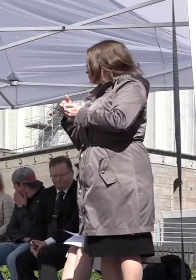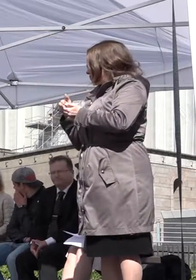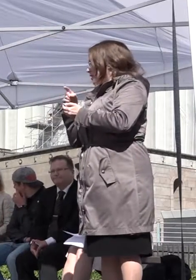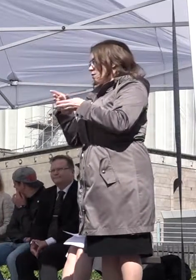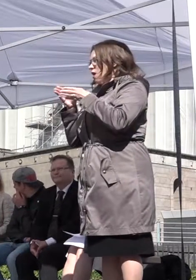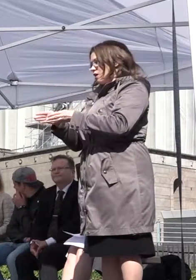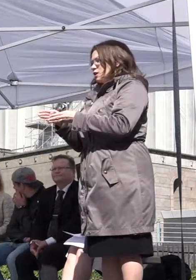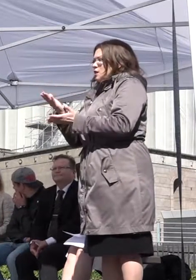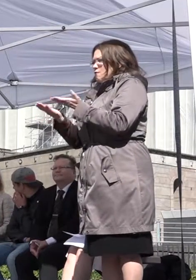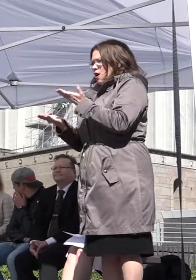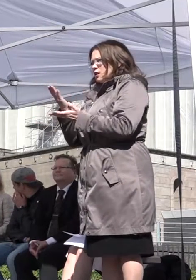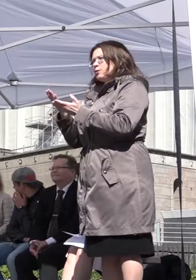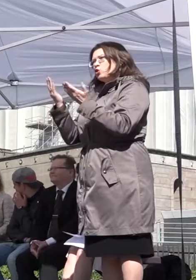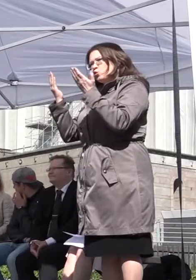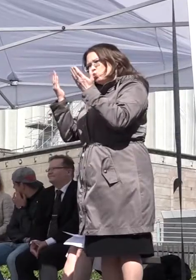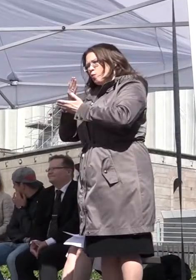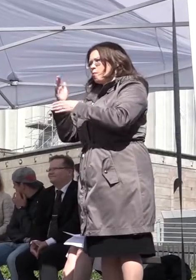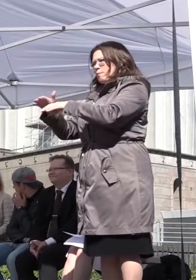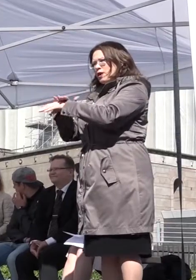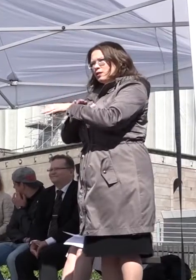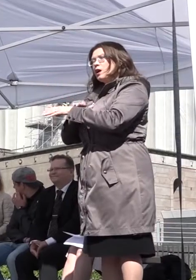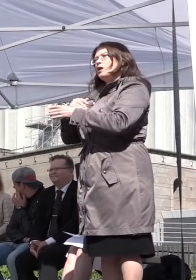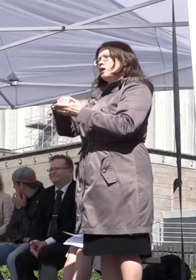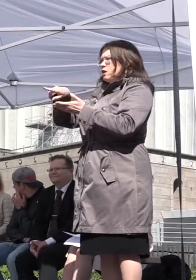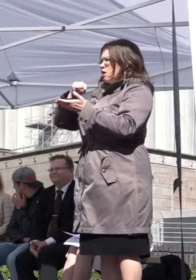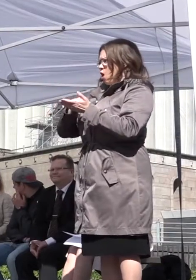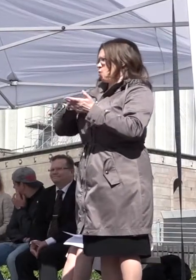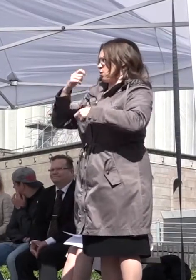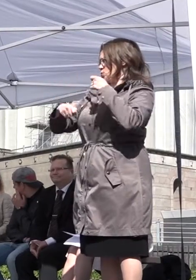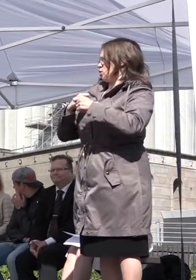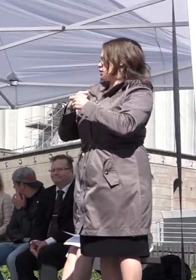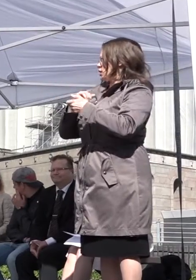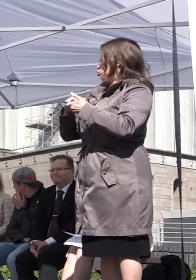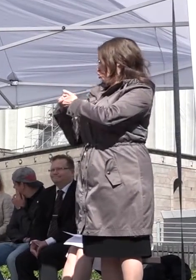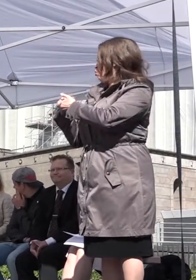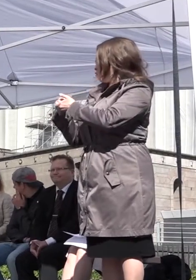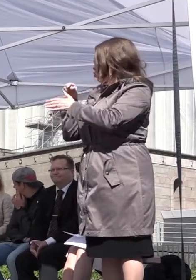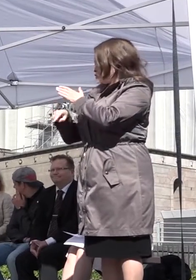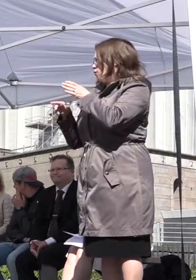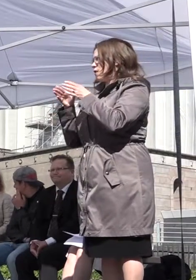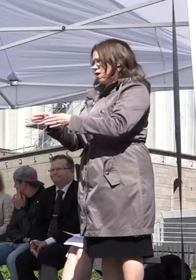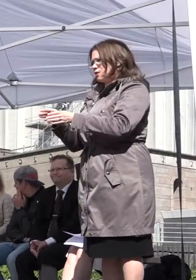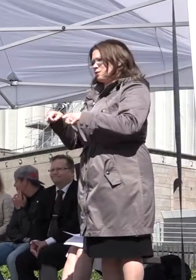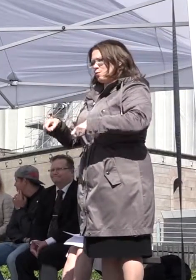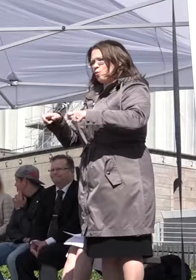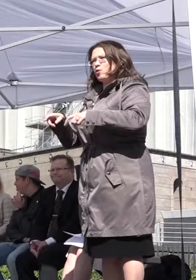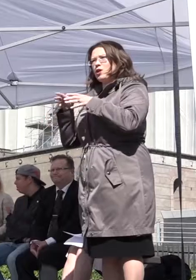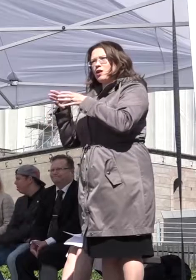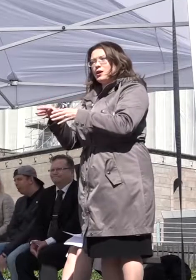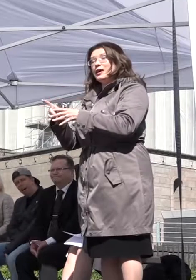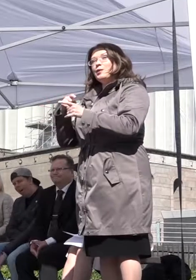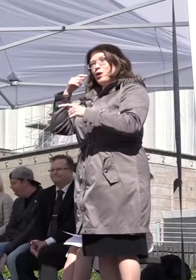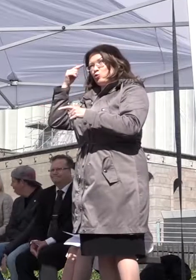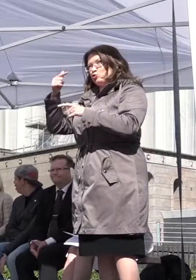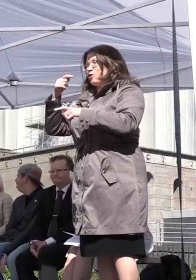on vaatimaton, tummapintainen, kaupunkipyörien sukua oleva lajike. Ja näitä kaupunkipyöriä